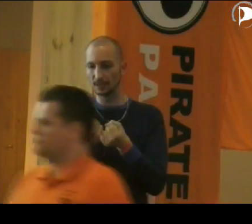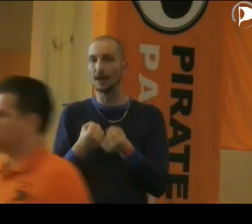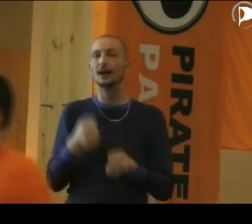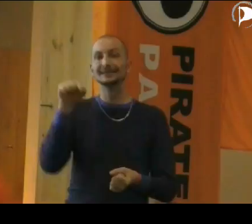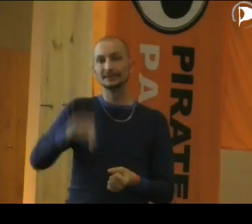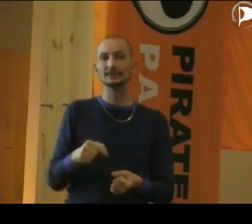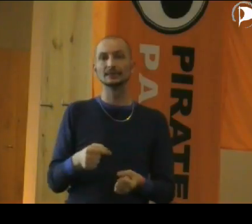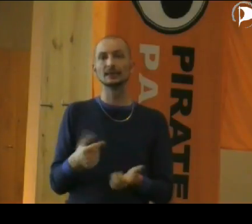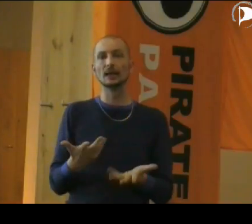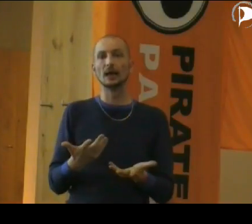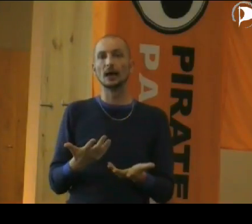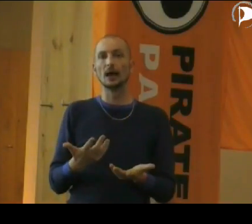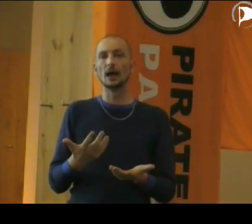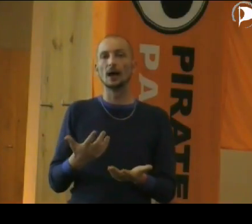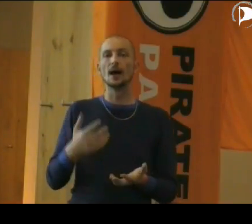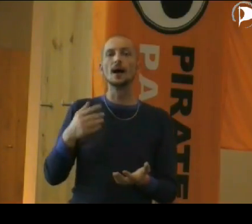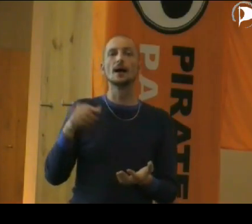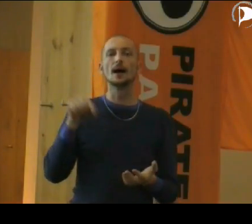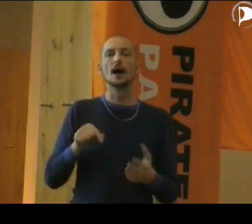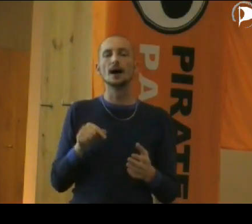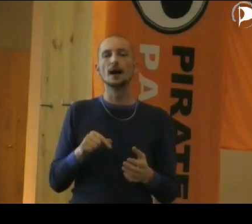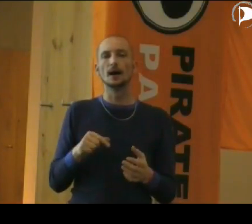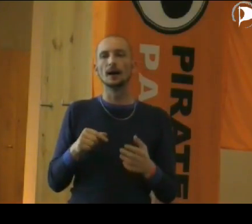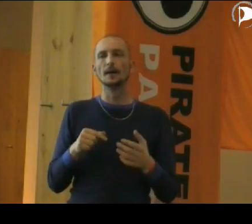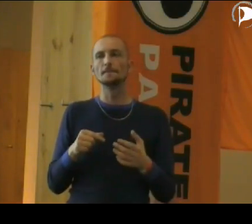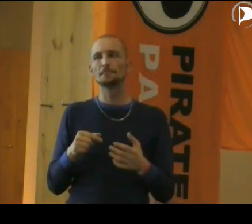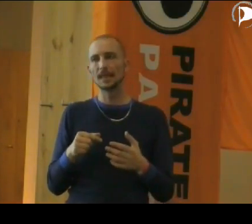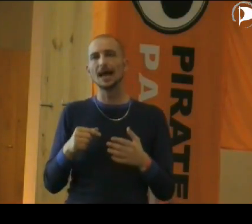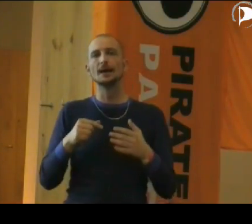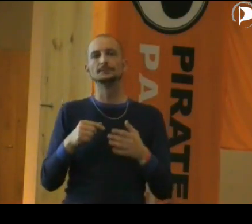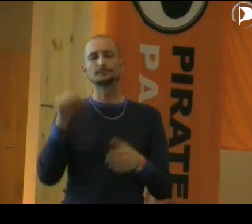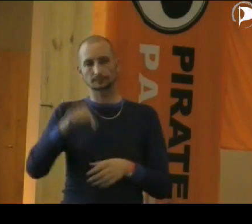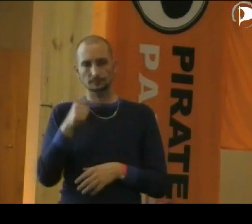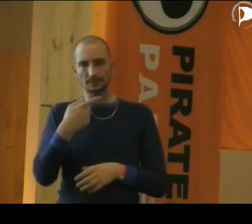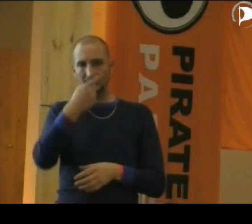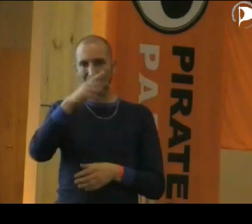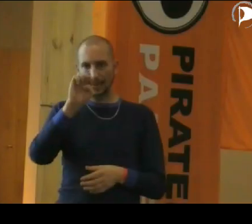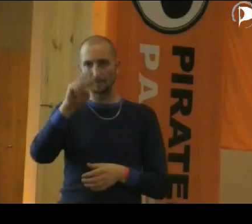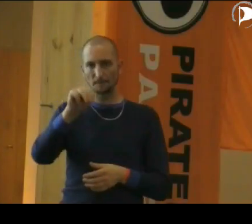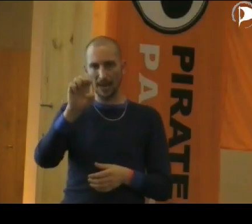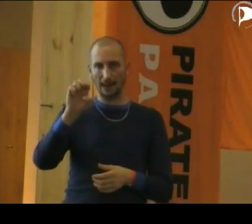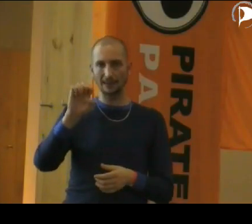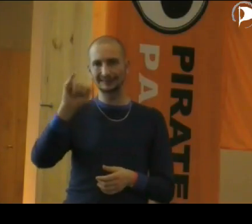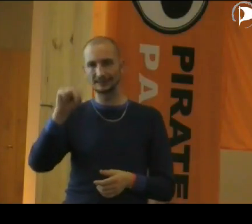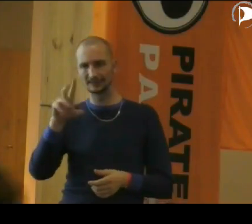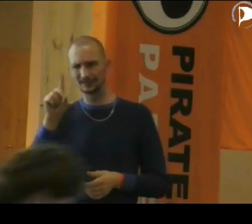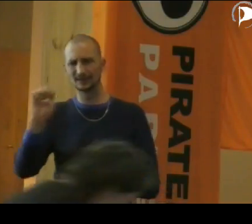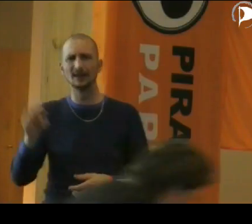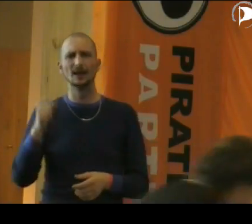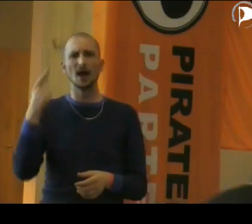gespielt muss das blut gemeinderatssitzung es ist doch toll ja ich weiß dass einiges anders machen aber so